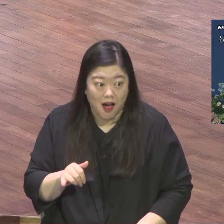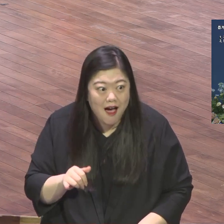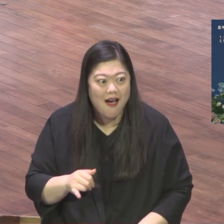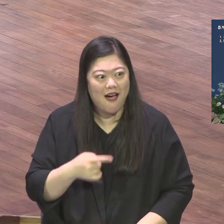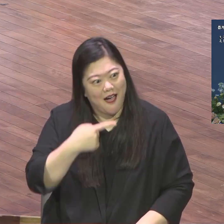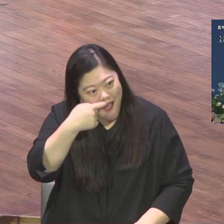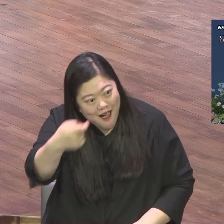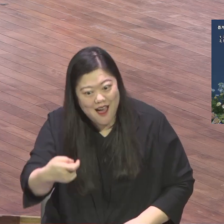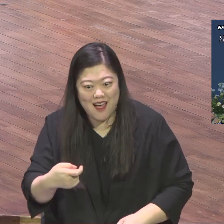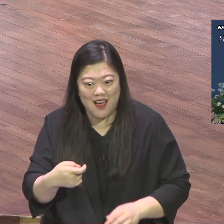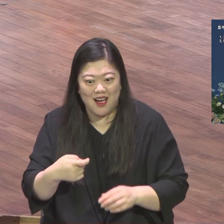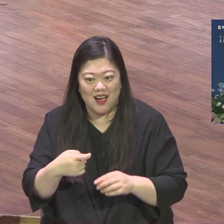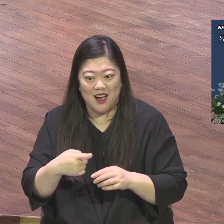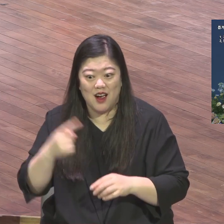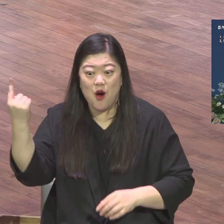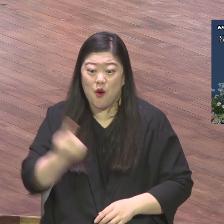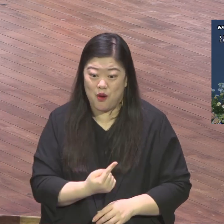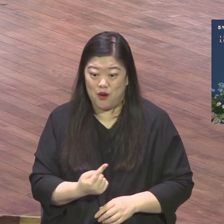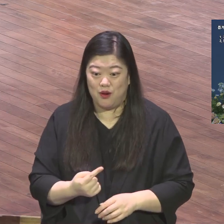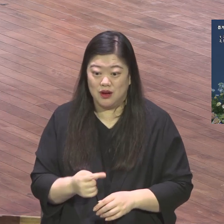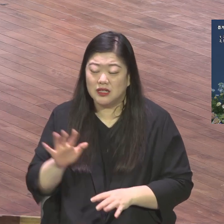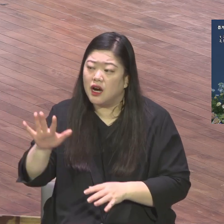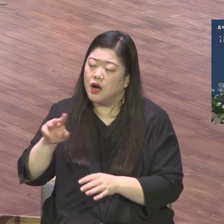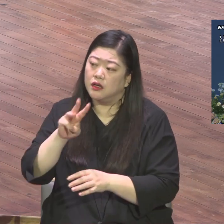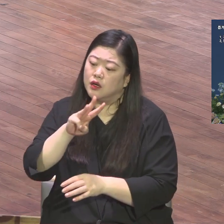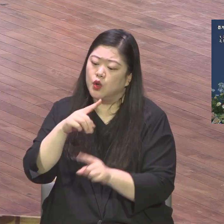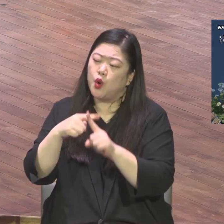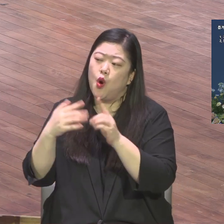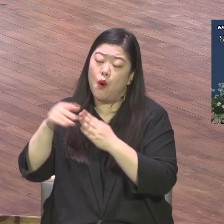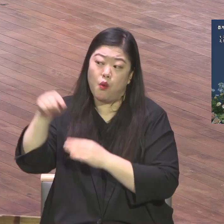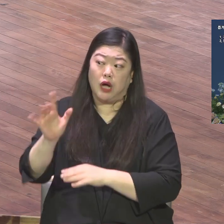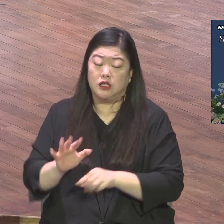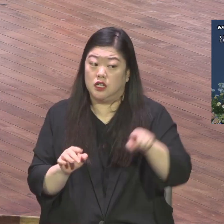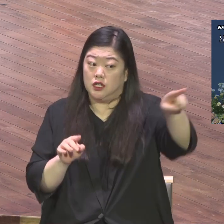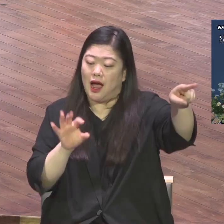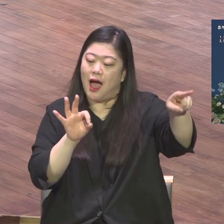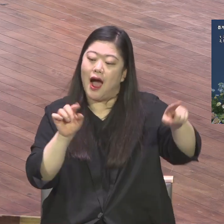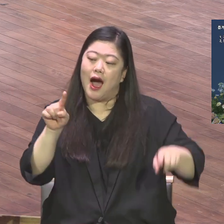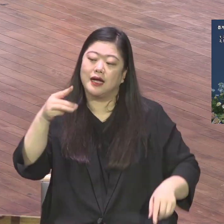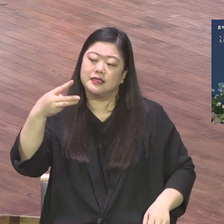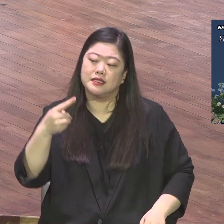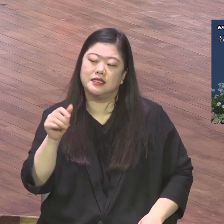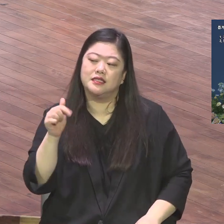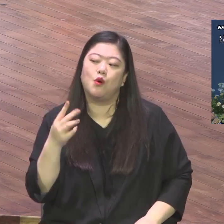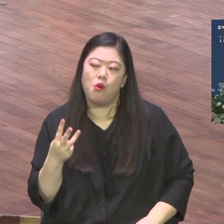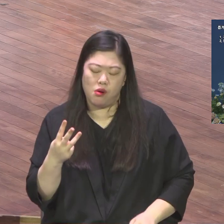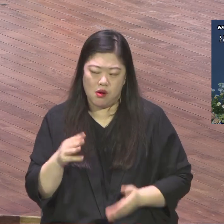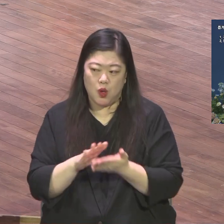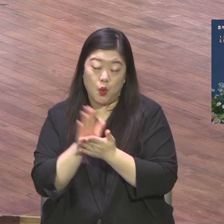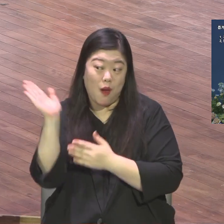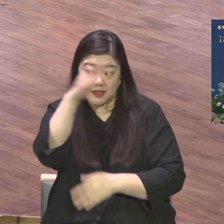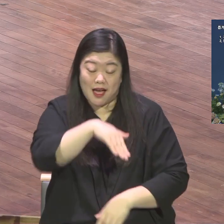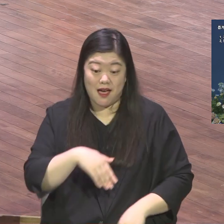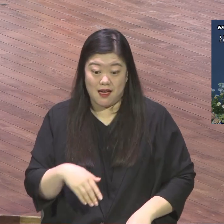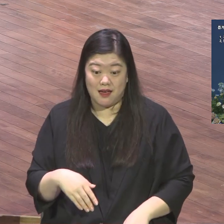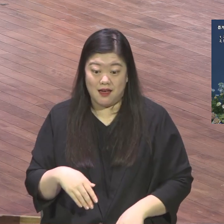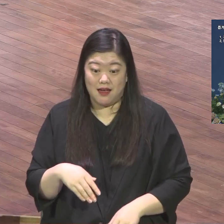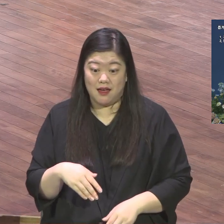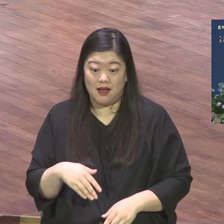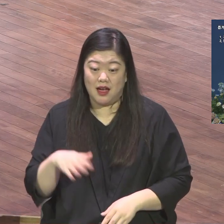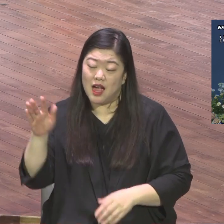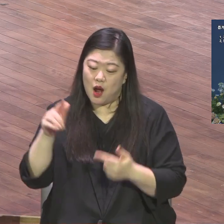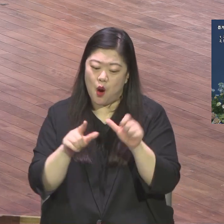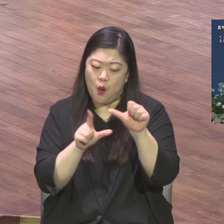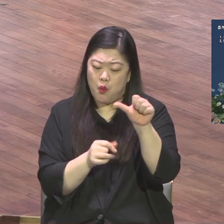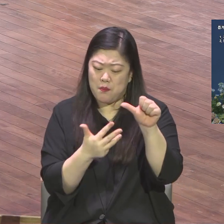아니니까 이름 스카이 아토리요. 그렇게 해서 모시 아버지 모시 노래 아버지 재미나 어버이